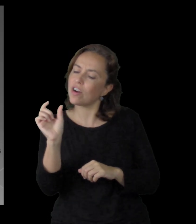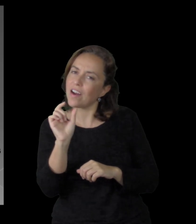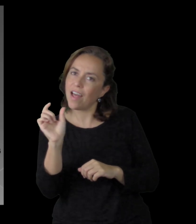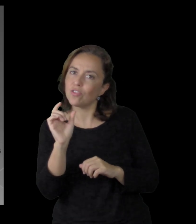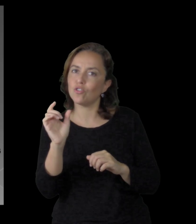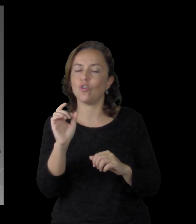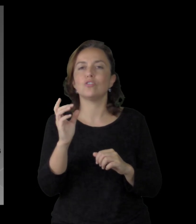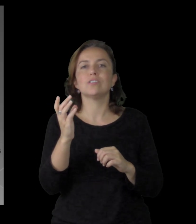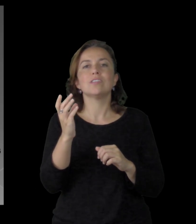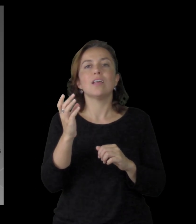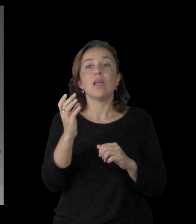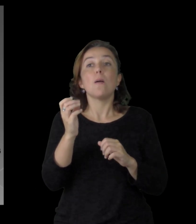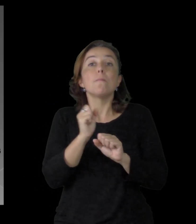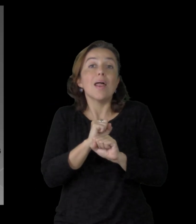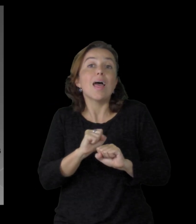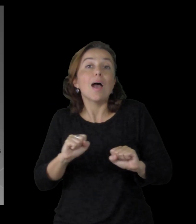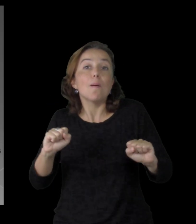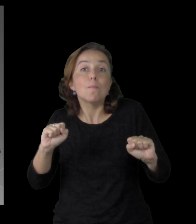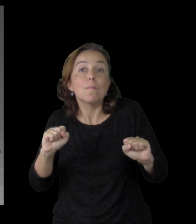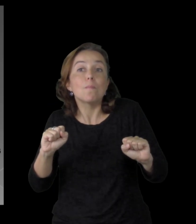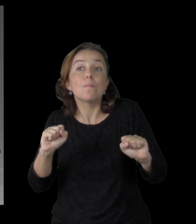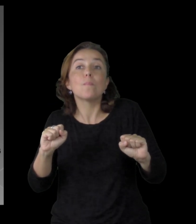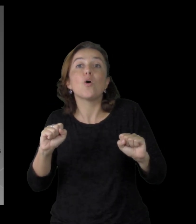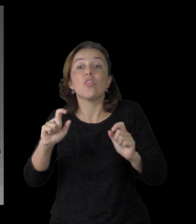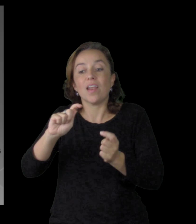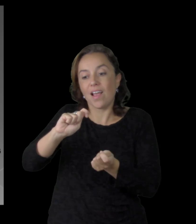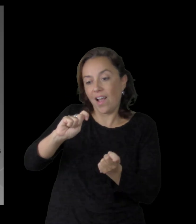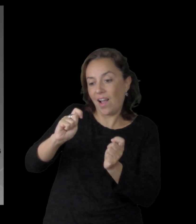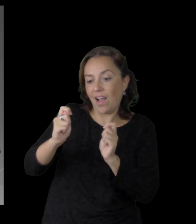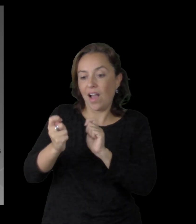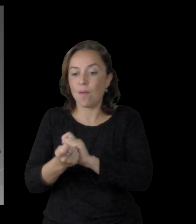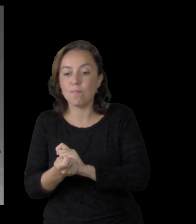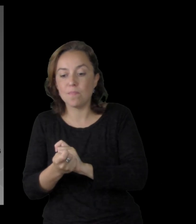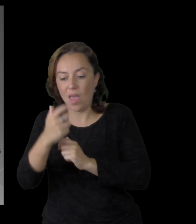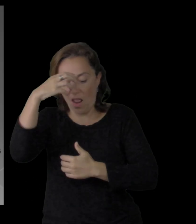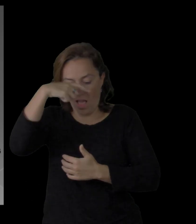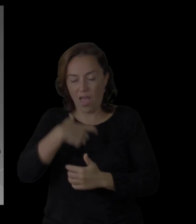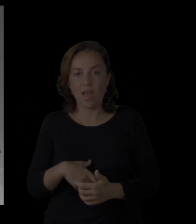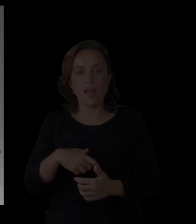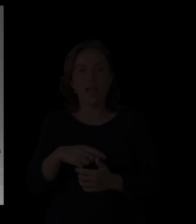cualitativo para que cambie también lo cuantitativo de nuestro ser y de nuestra historia.